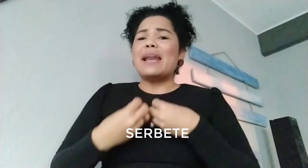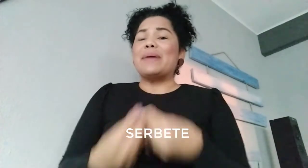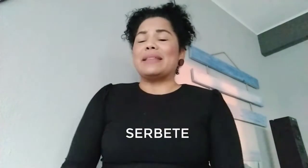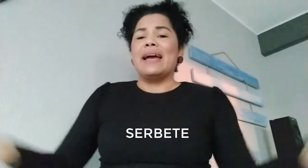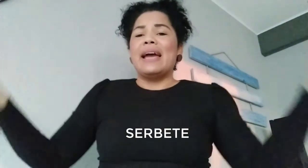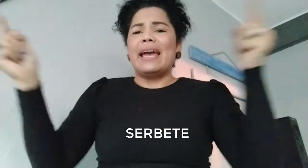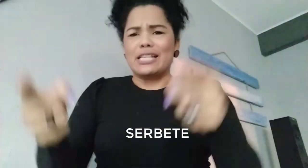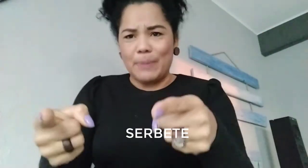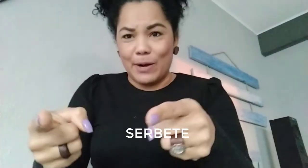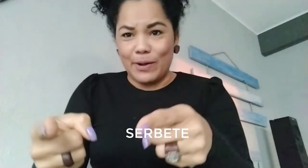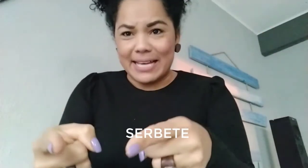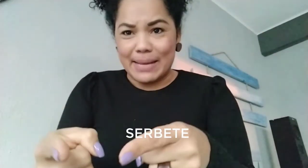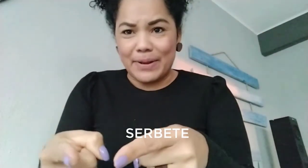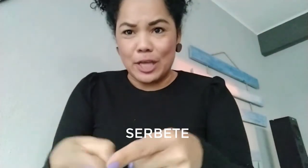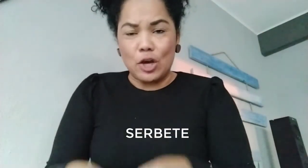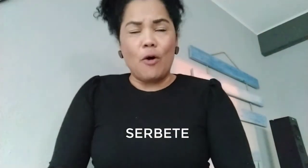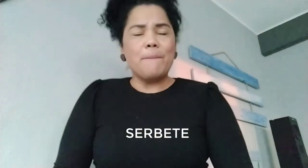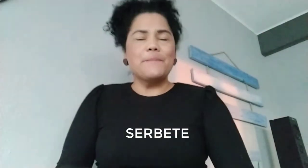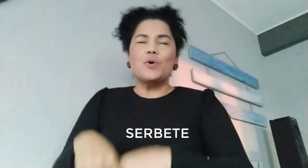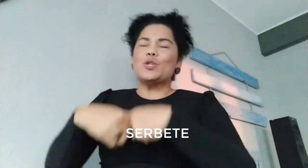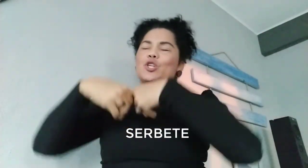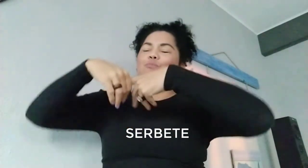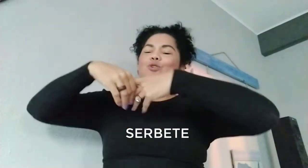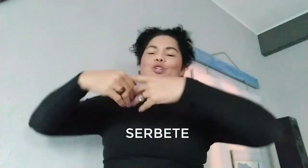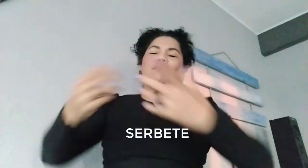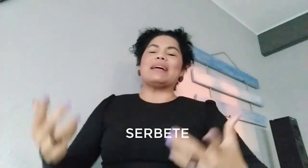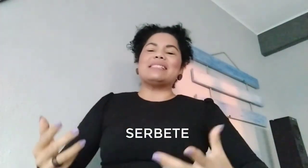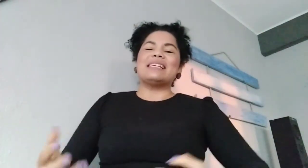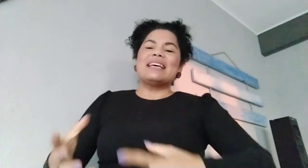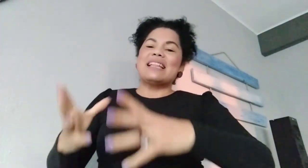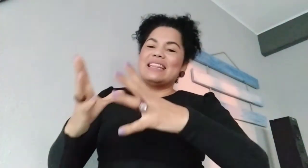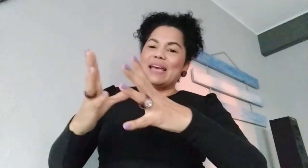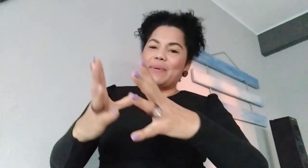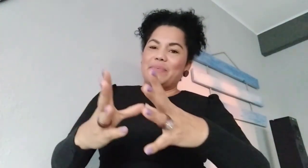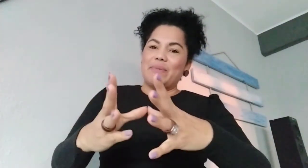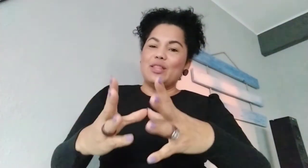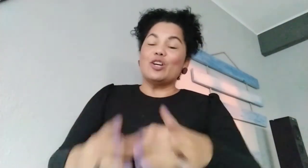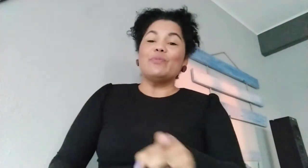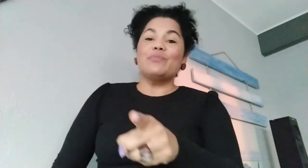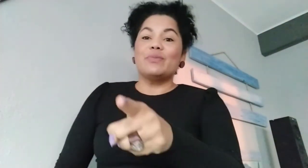serbete. Espero que has aprendido mucho más de papiamento